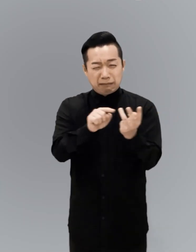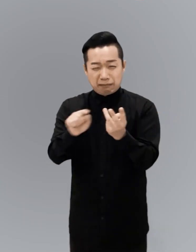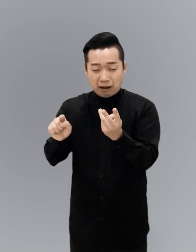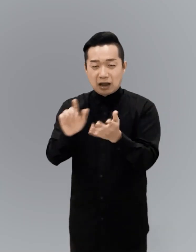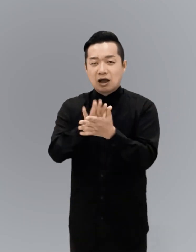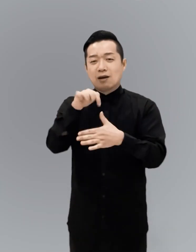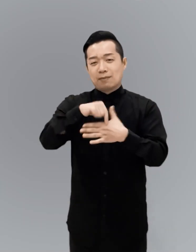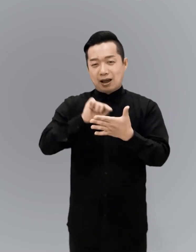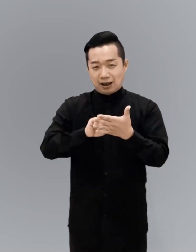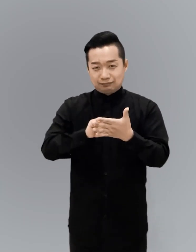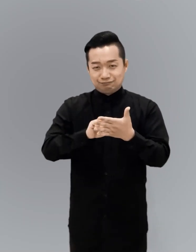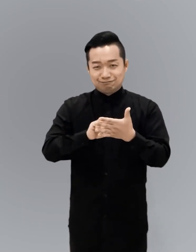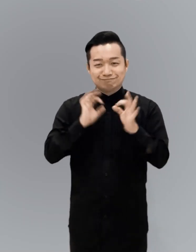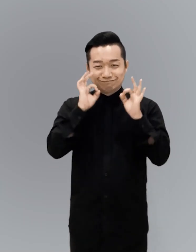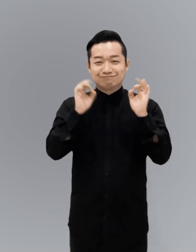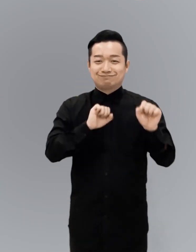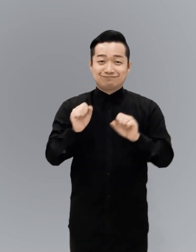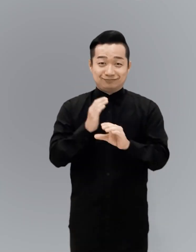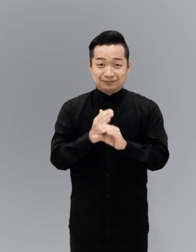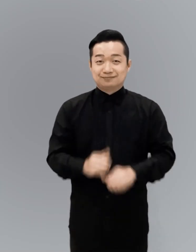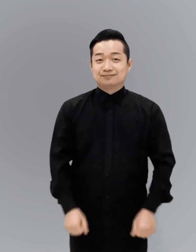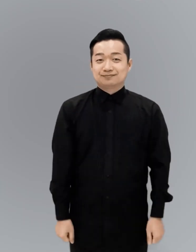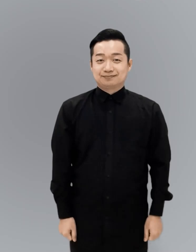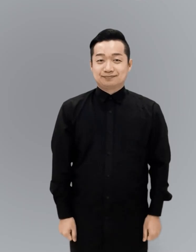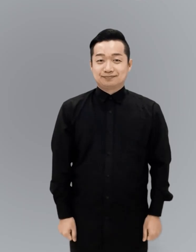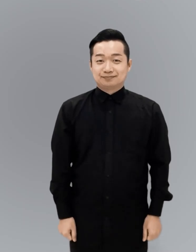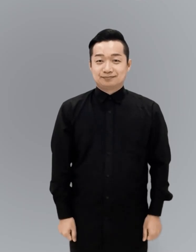되게 온갖 군데 열정을 계속 뿜뿜하고 있습니다.